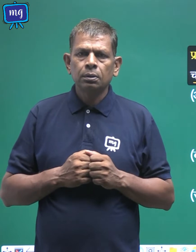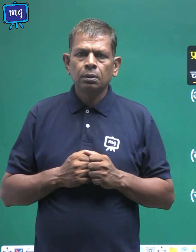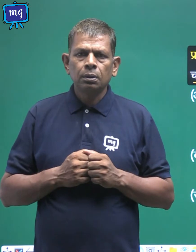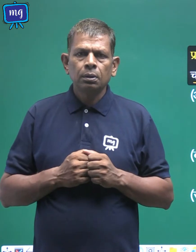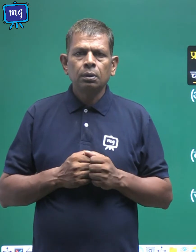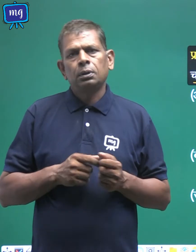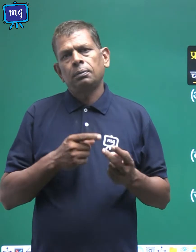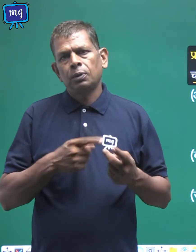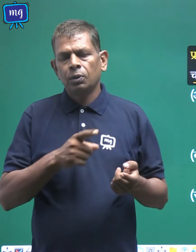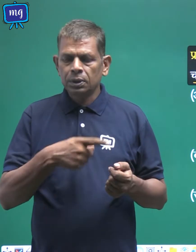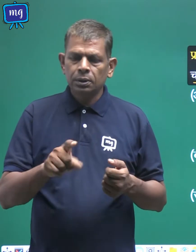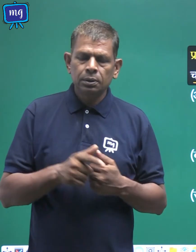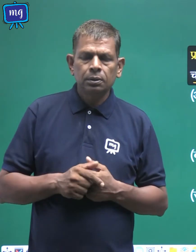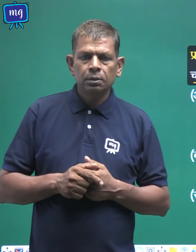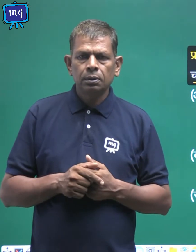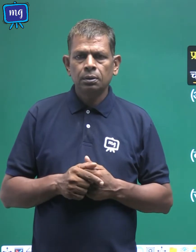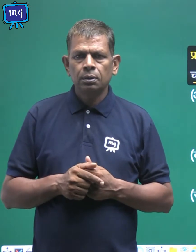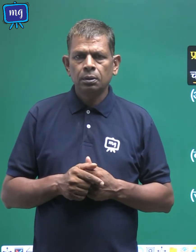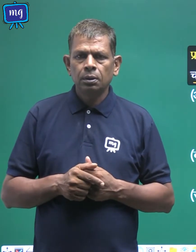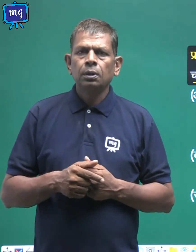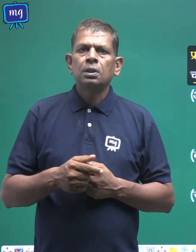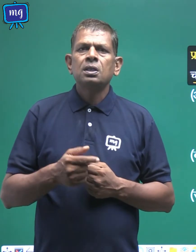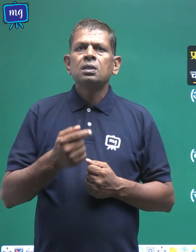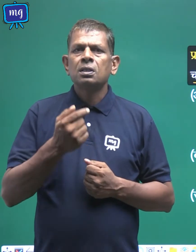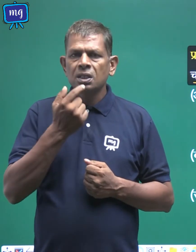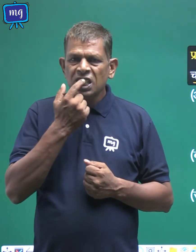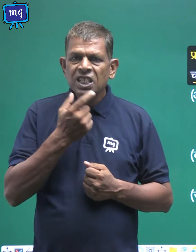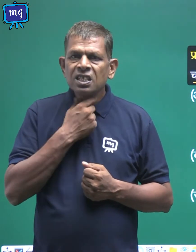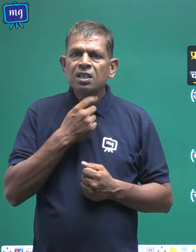ये बात बिल्कुल सही है। चीनी हमें